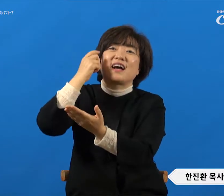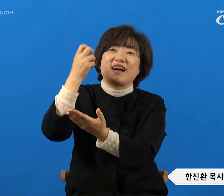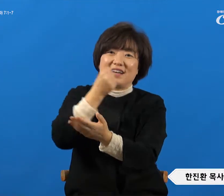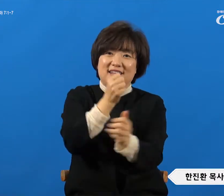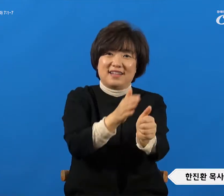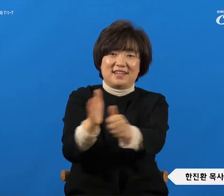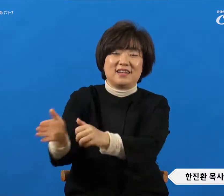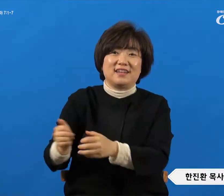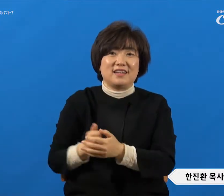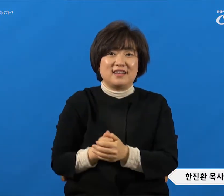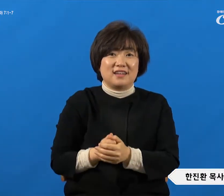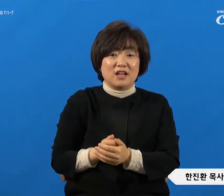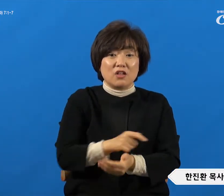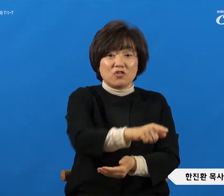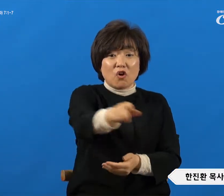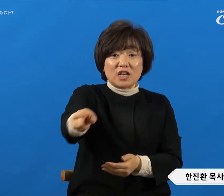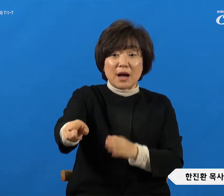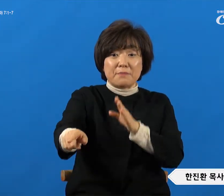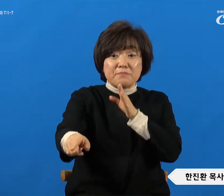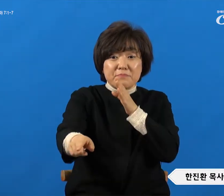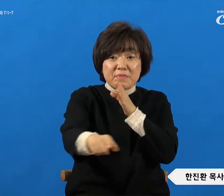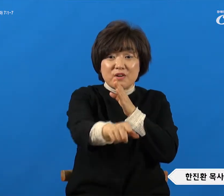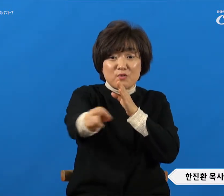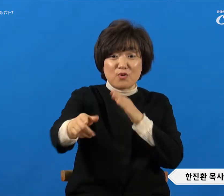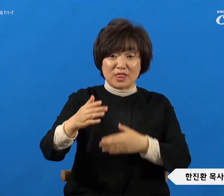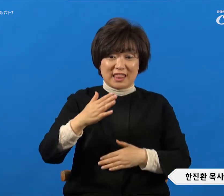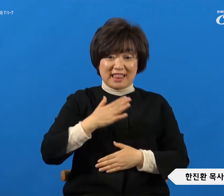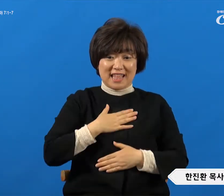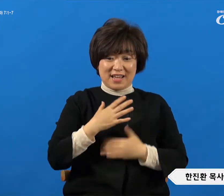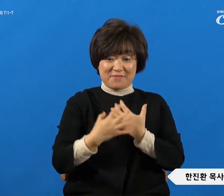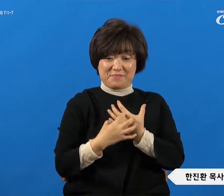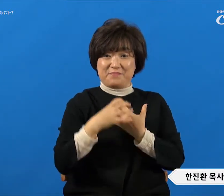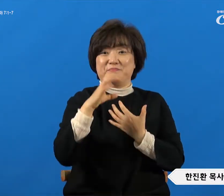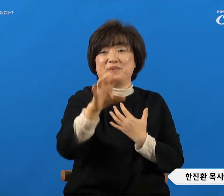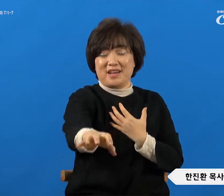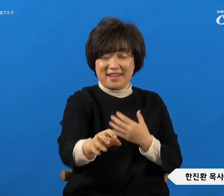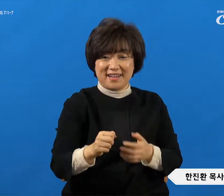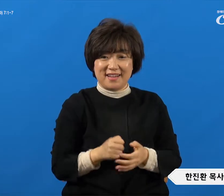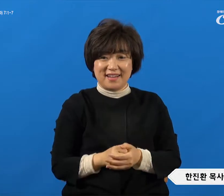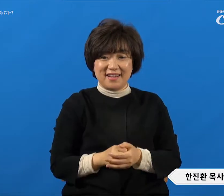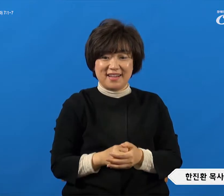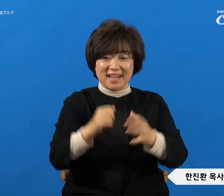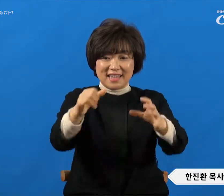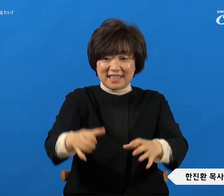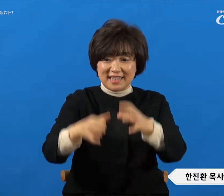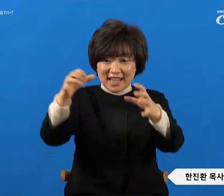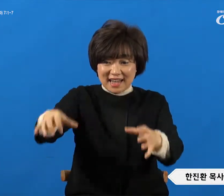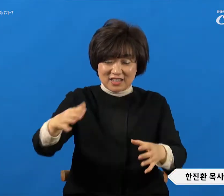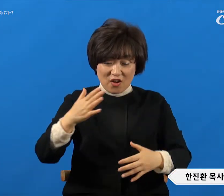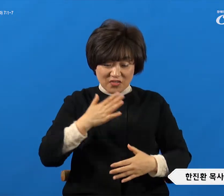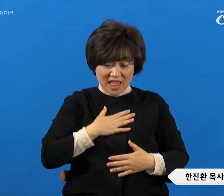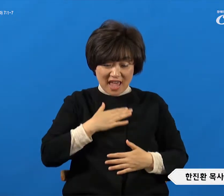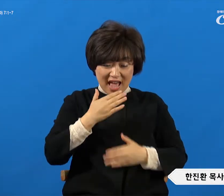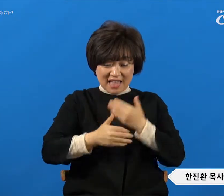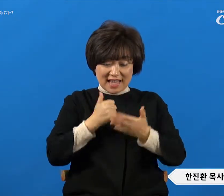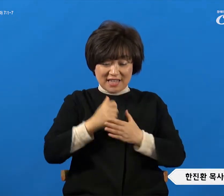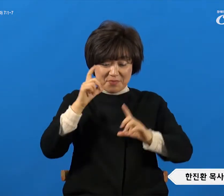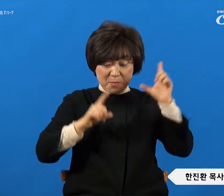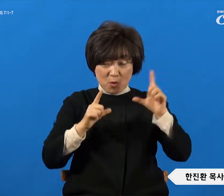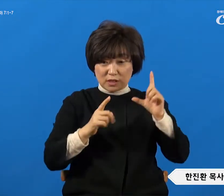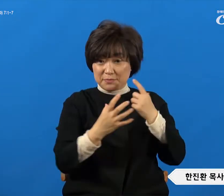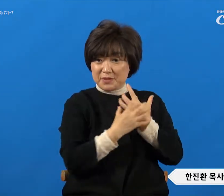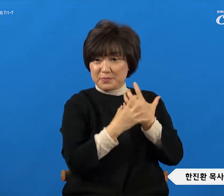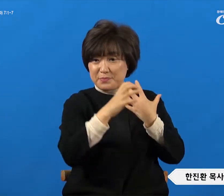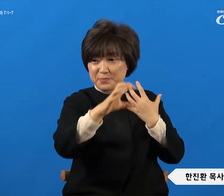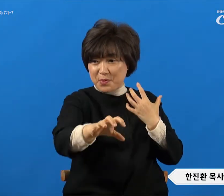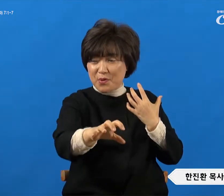기억하십시오. 너희들이 바로 나의 분신이구나, 세상 속에서 내 모습을 비춰주는 거울이구나,